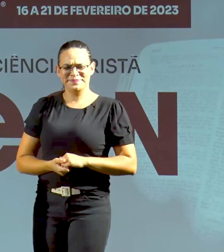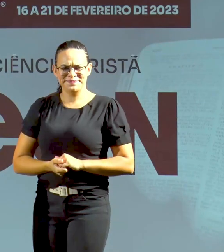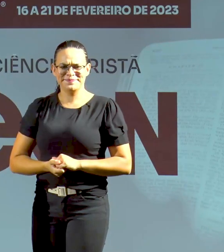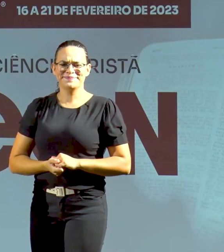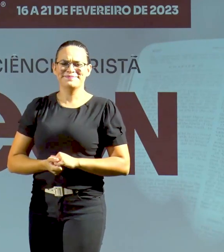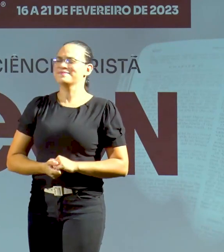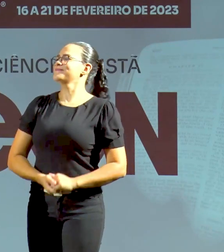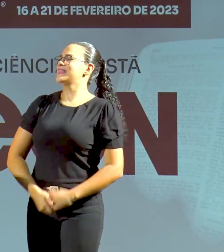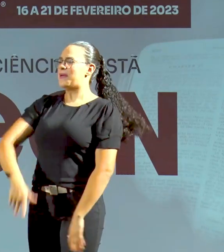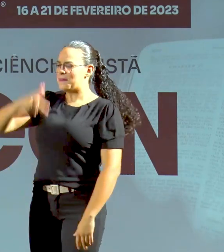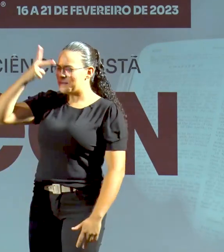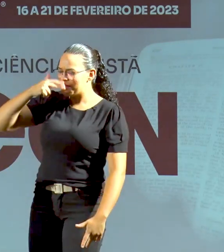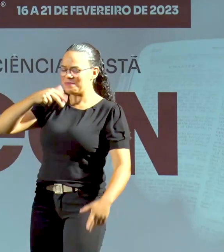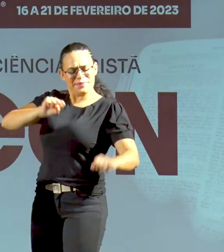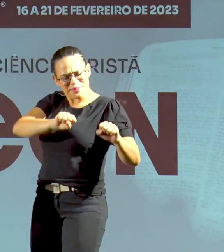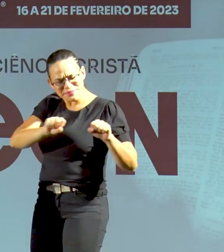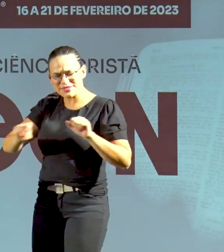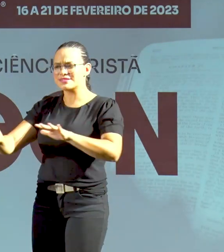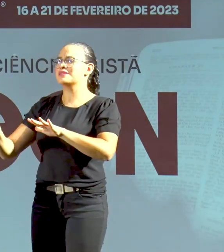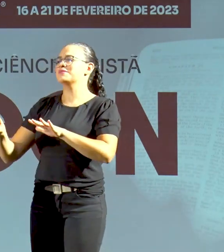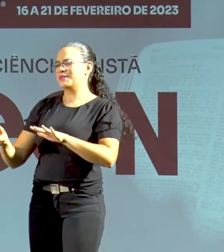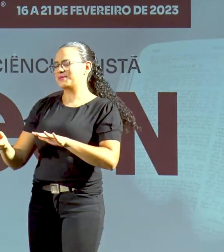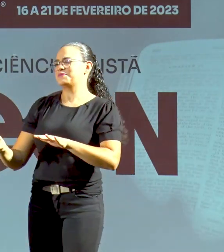na mesma semana